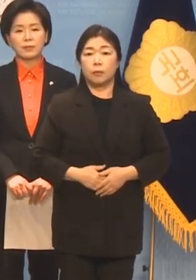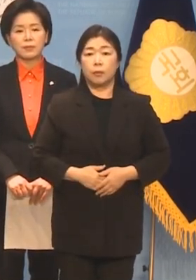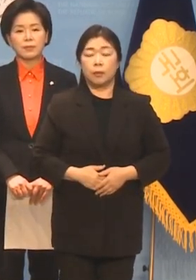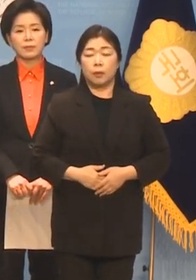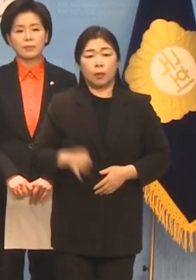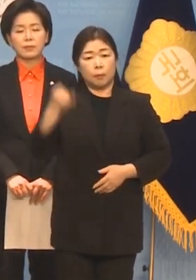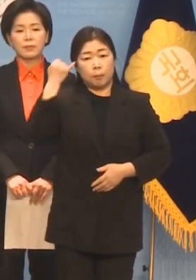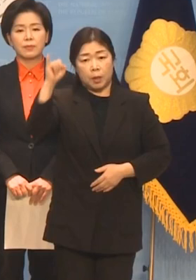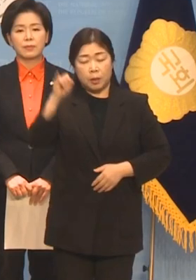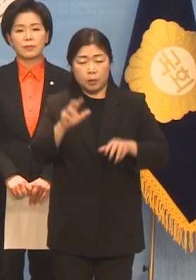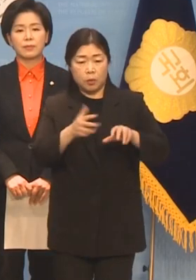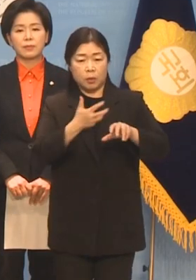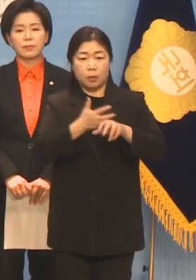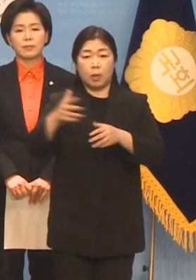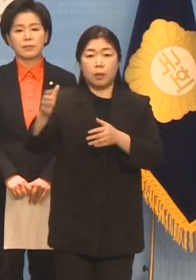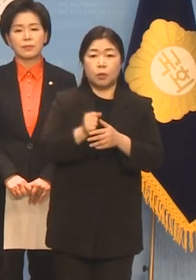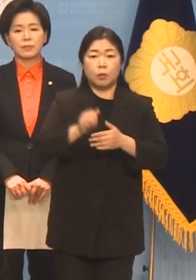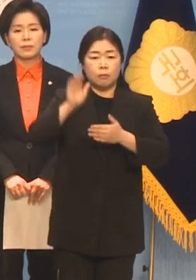혁신으로 미래에 도전해야 합니다.